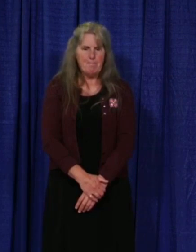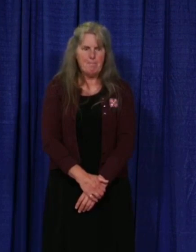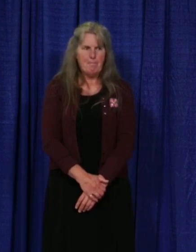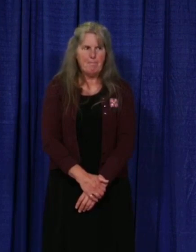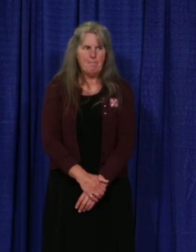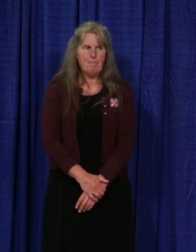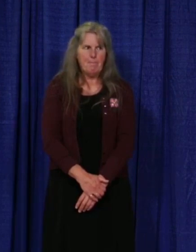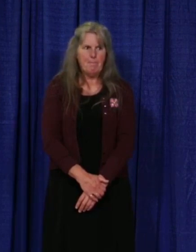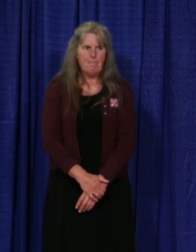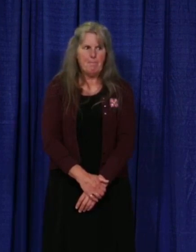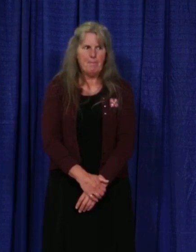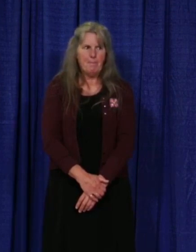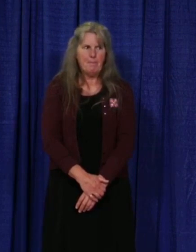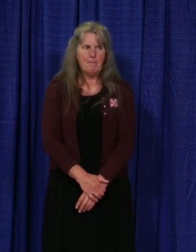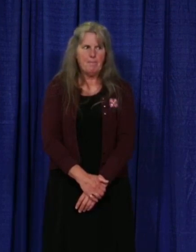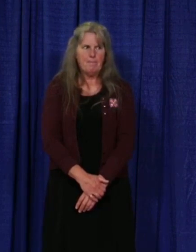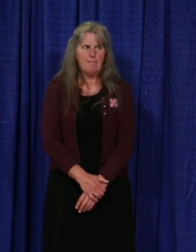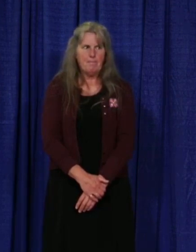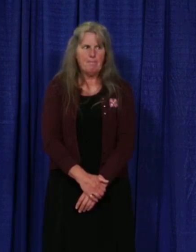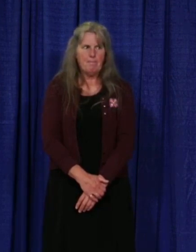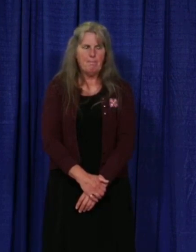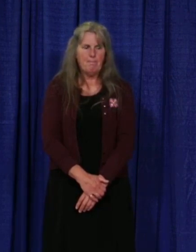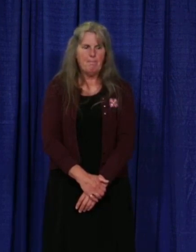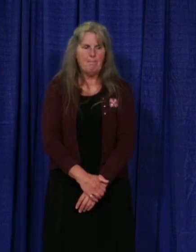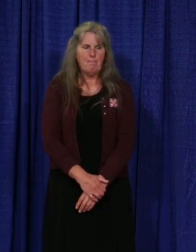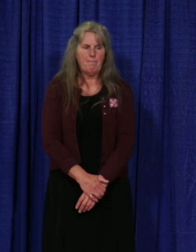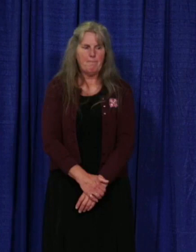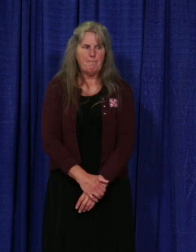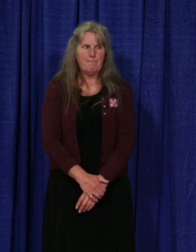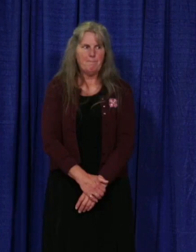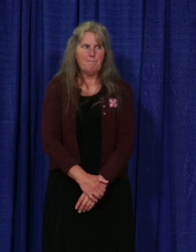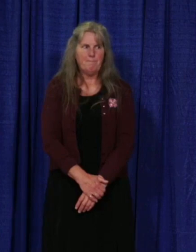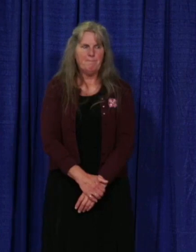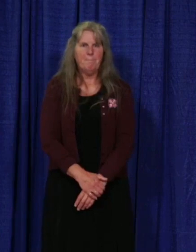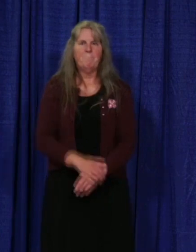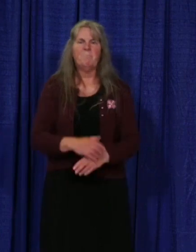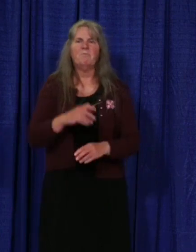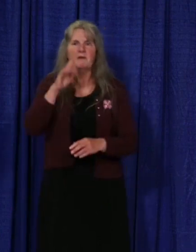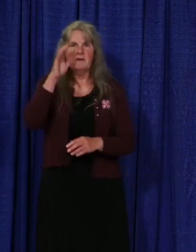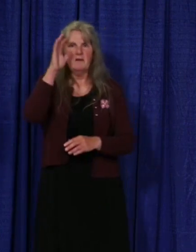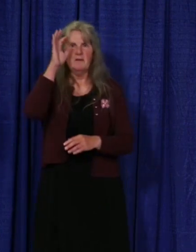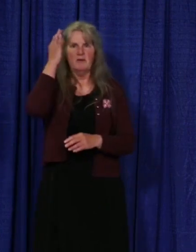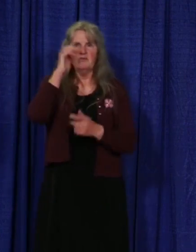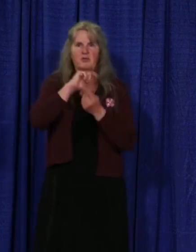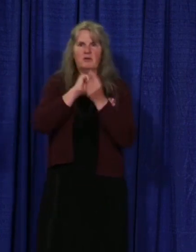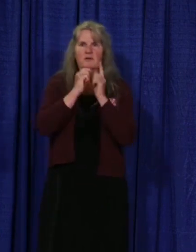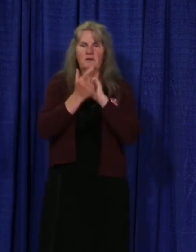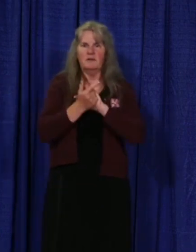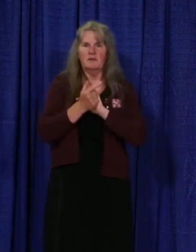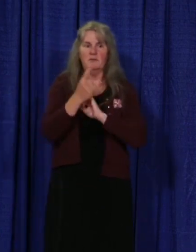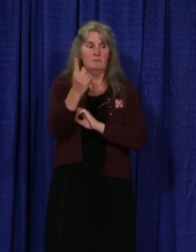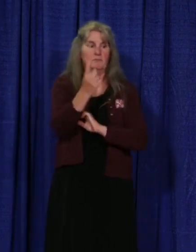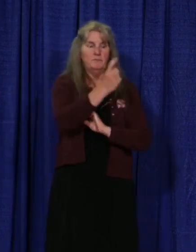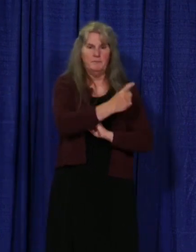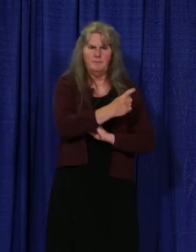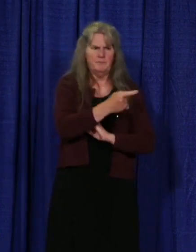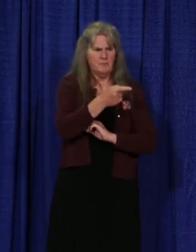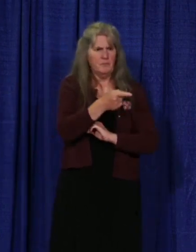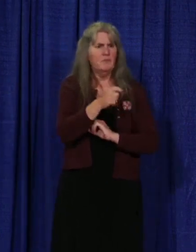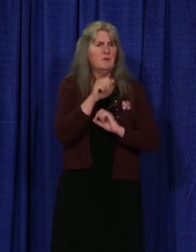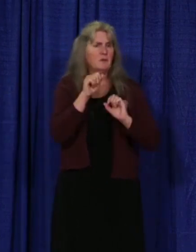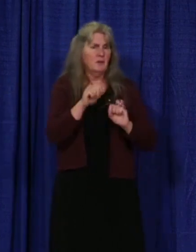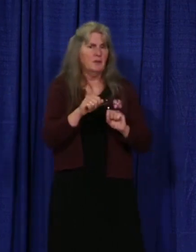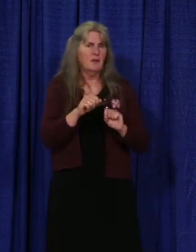par rapport au voyage. Si vous pouviez me dire ça en français, ce serait très sympathique. So the question is for Dr. Hanley. Can you